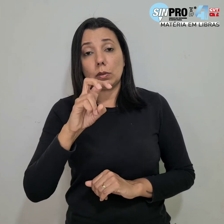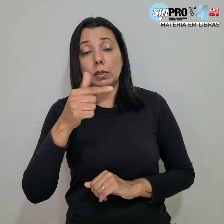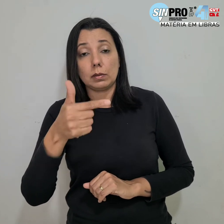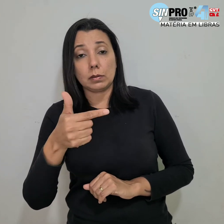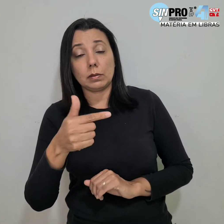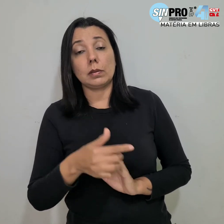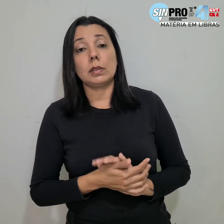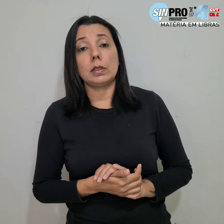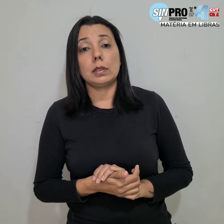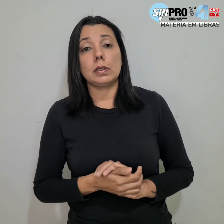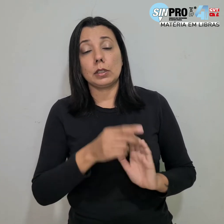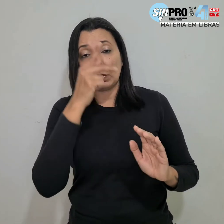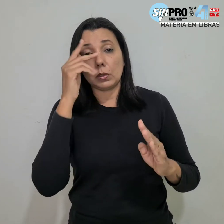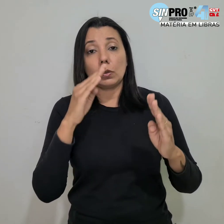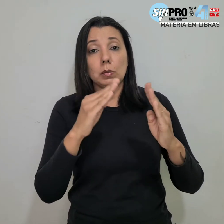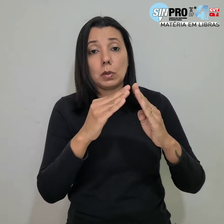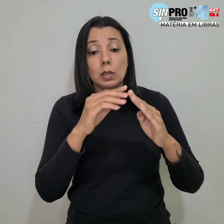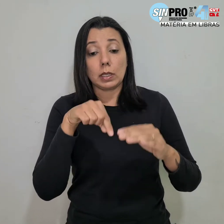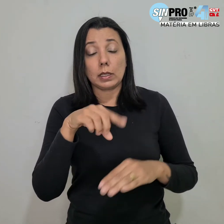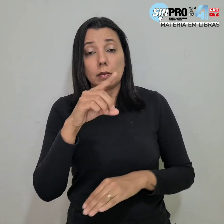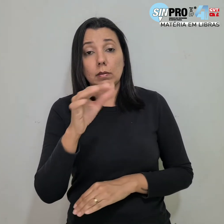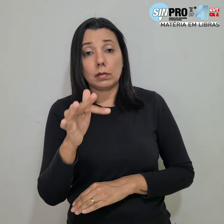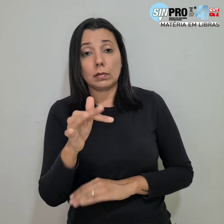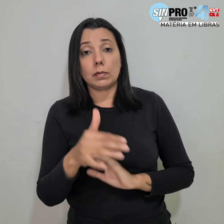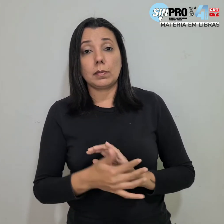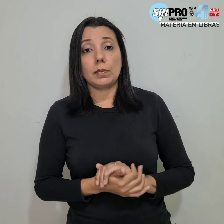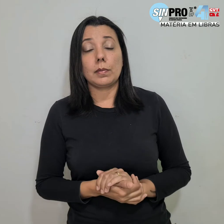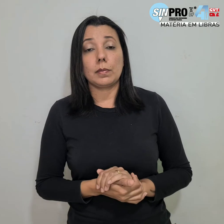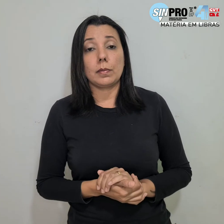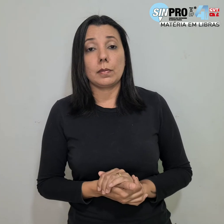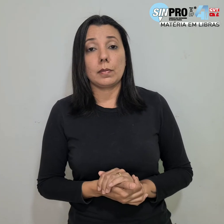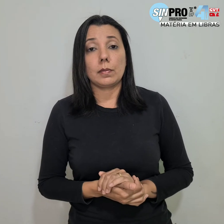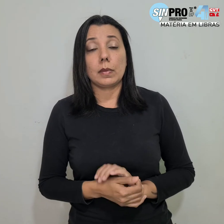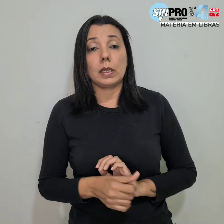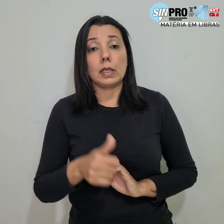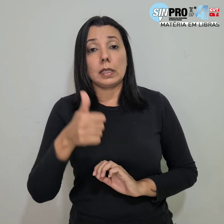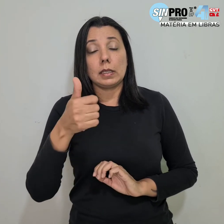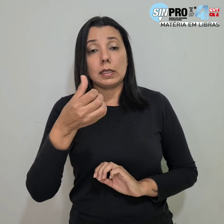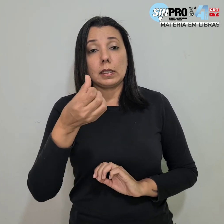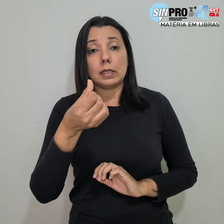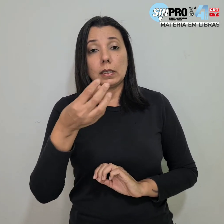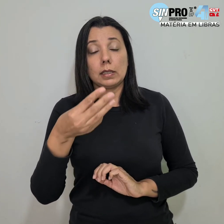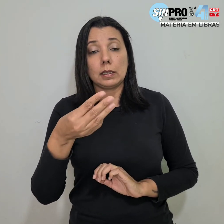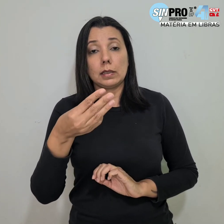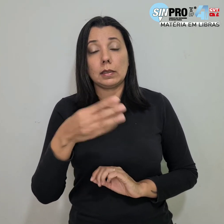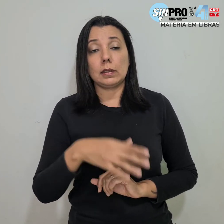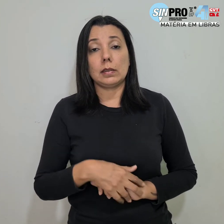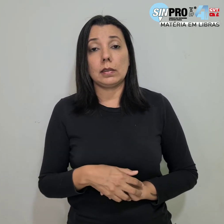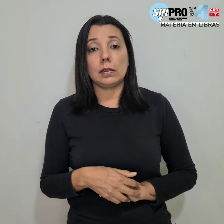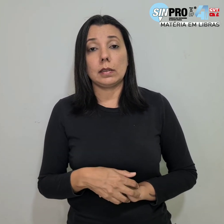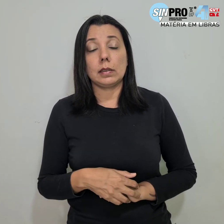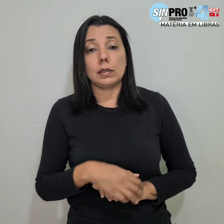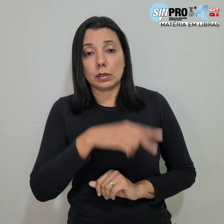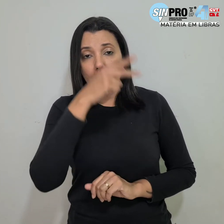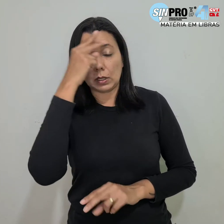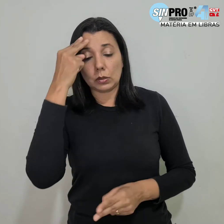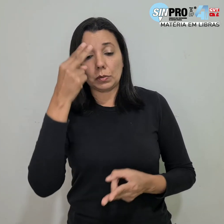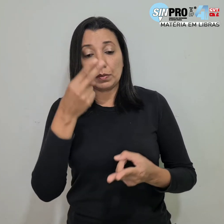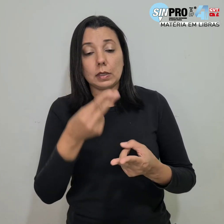1.652 de moradores do Distrito Federal e 163 de pacientes de